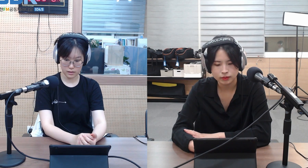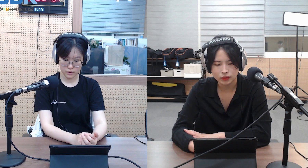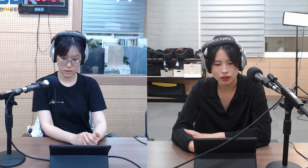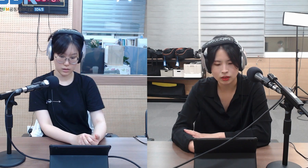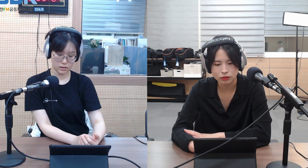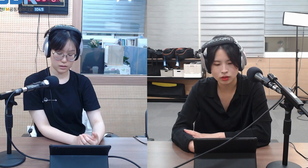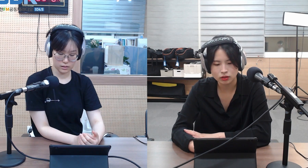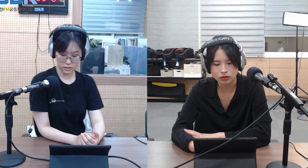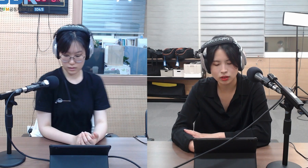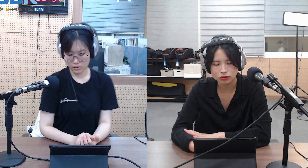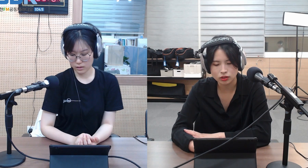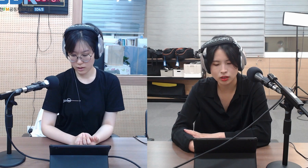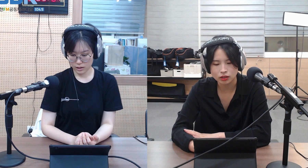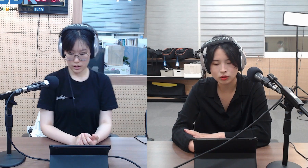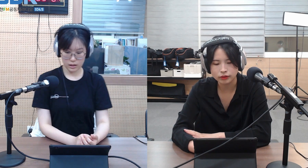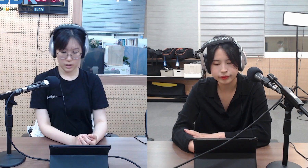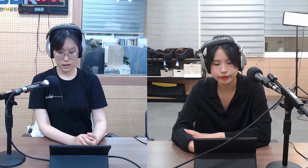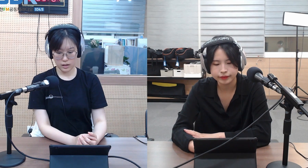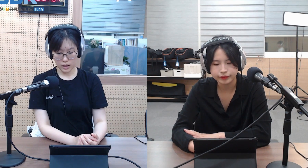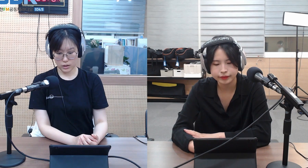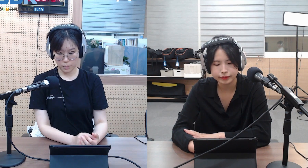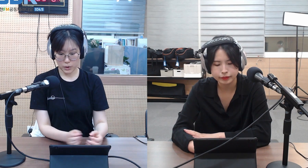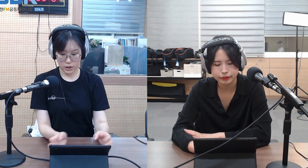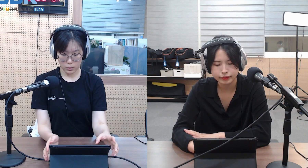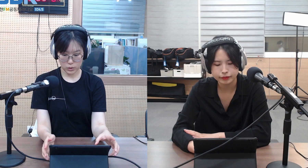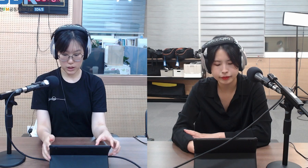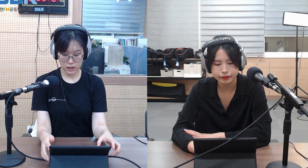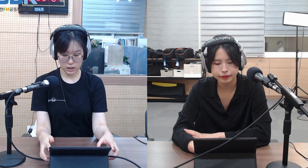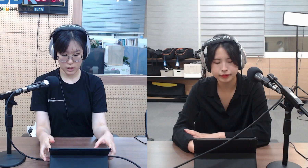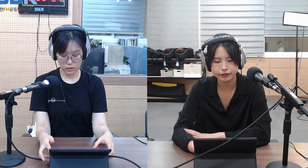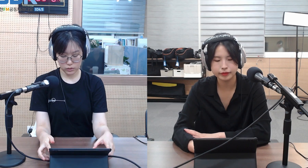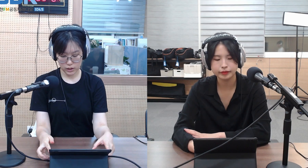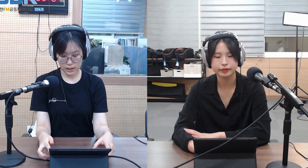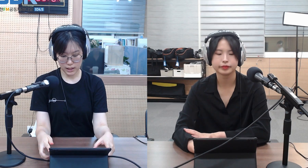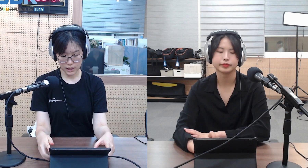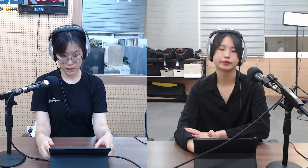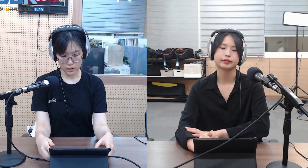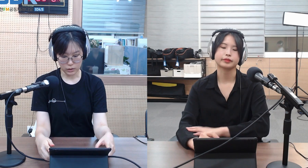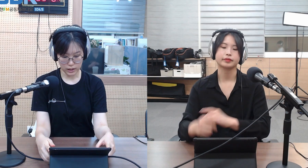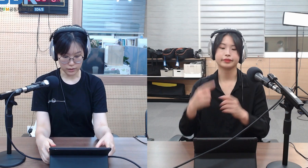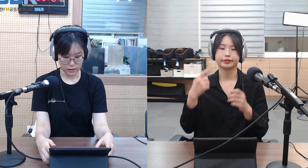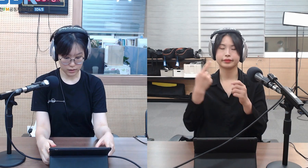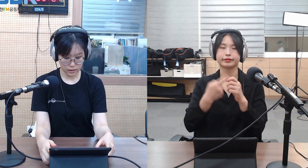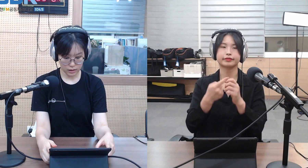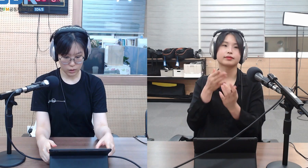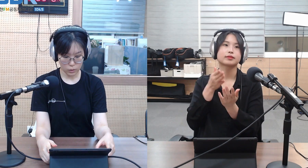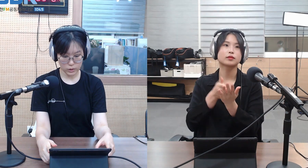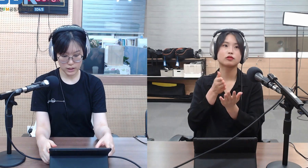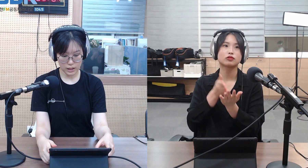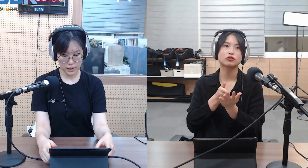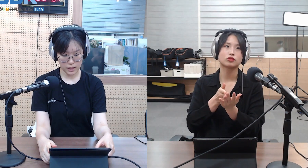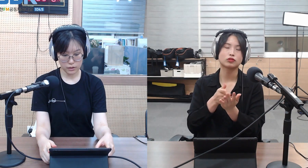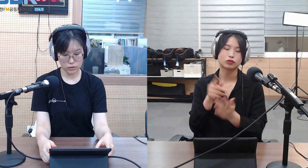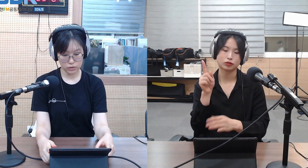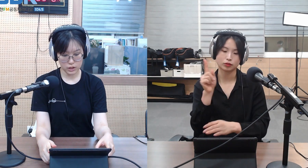네, 한번 해주실까요? 네, 첫 번째 소식은 이훈 기자가 작성한 홍자매